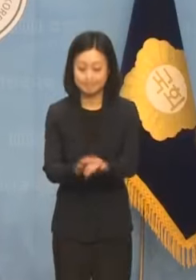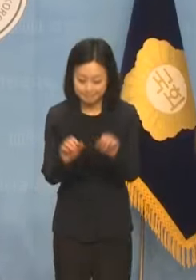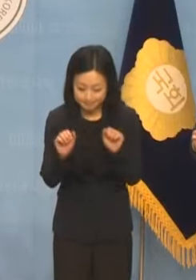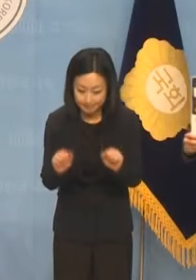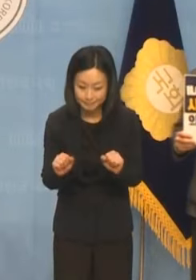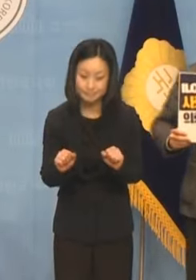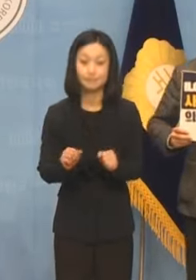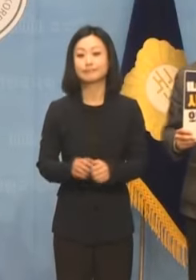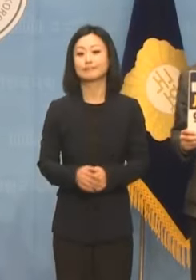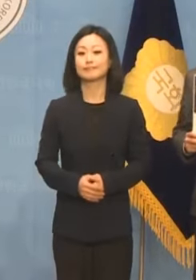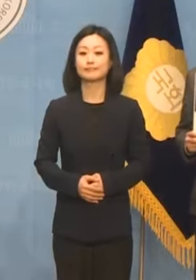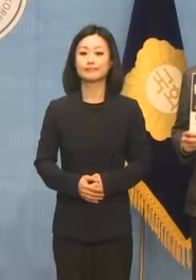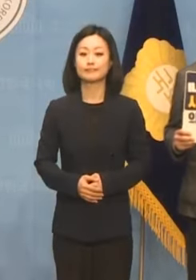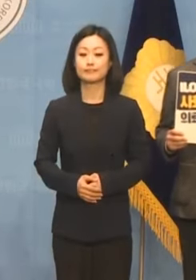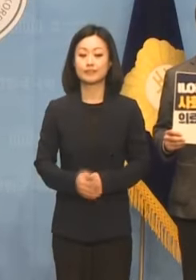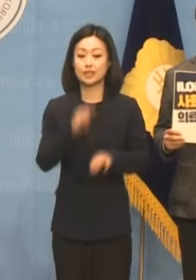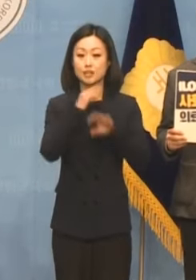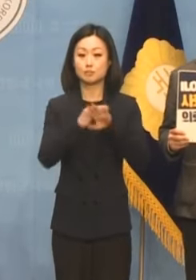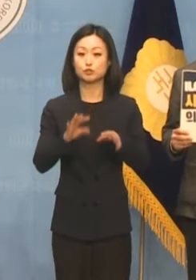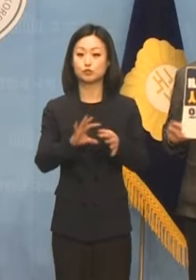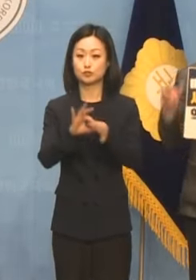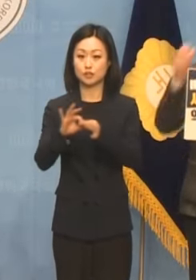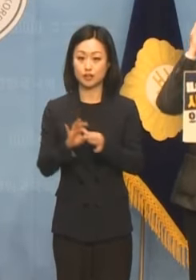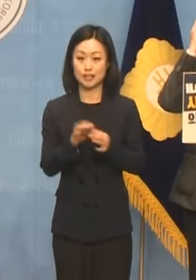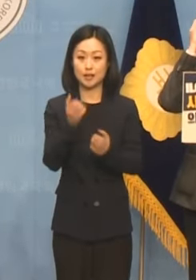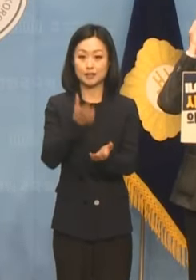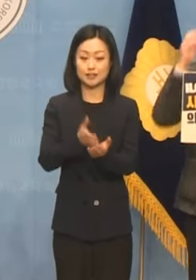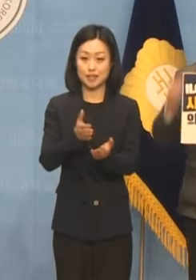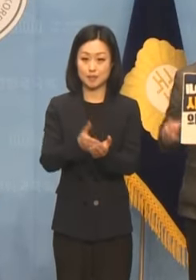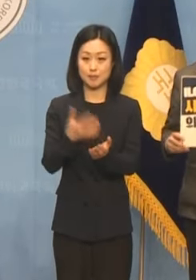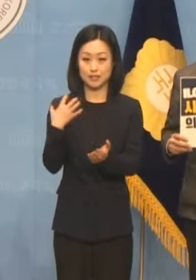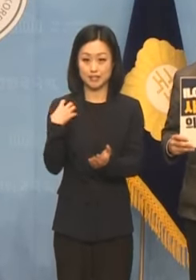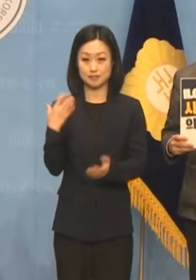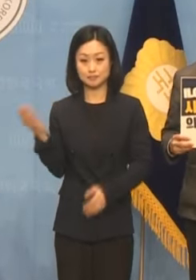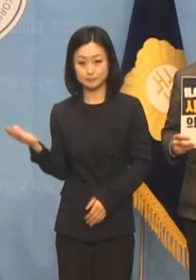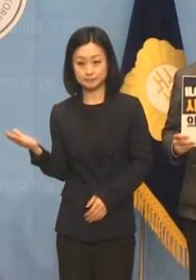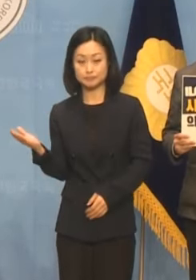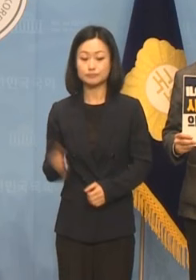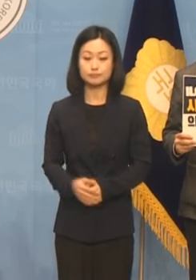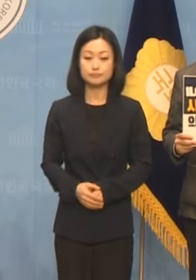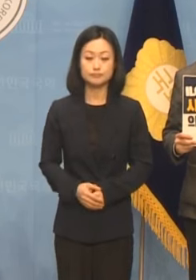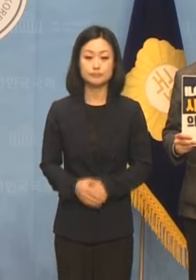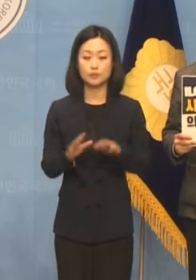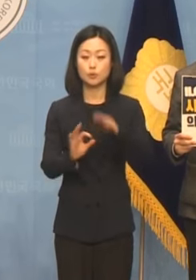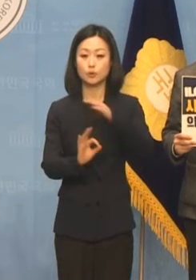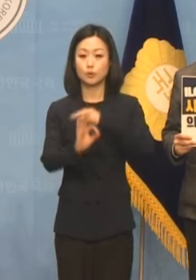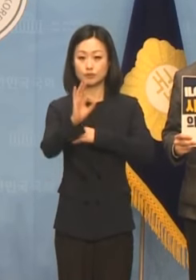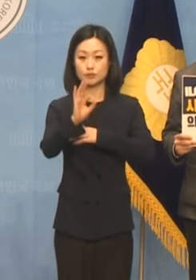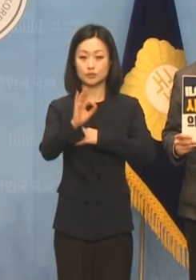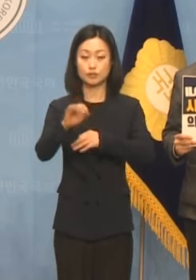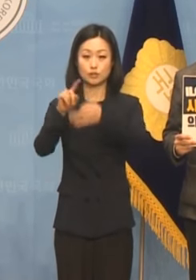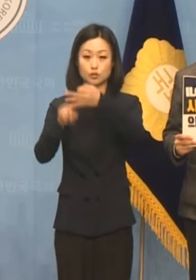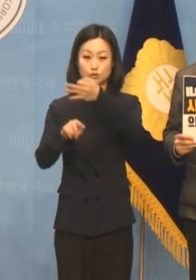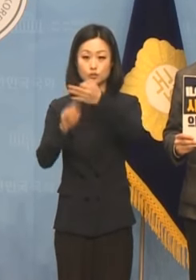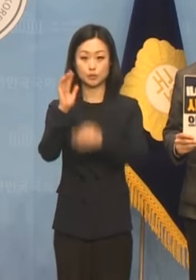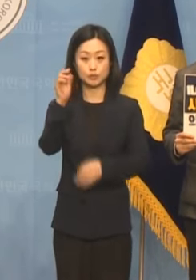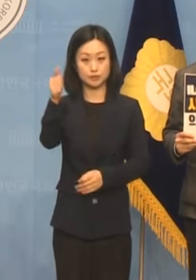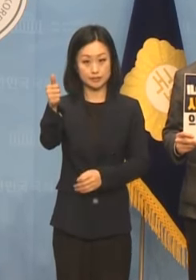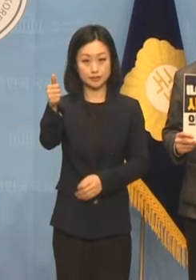안녕하십니까? 예, 더불어민주연합 대변인 이경원입니다. 오늘 오전에 윤석열